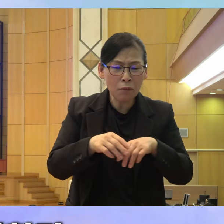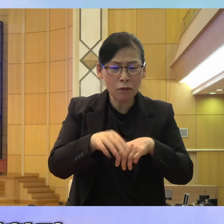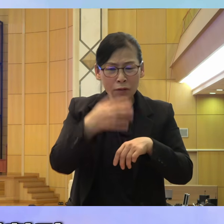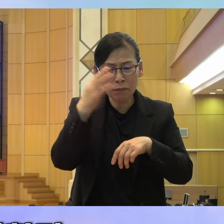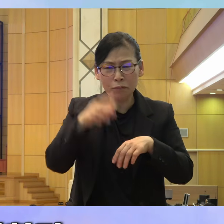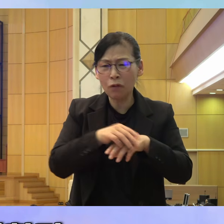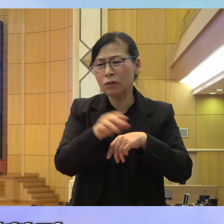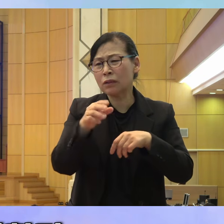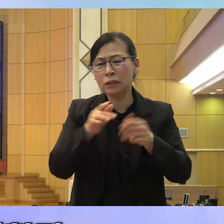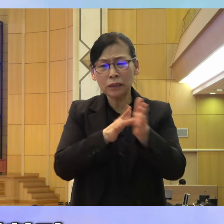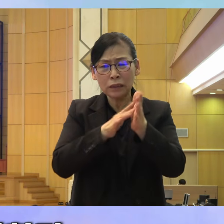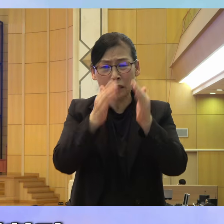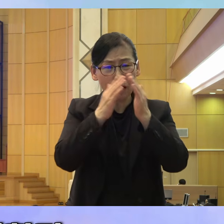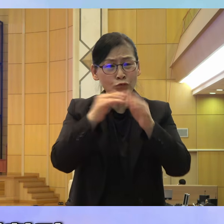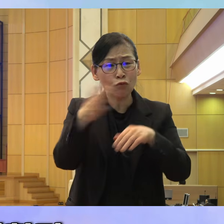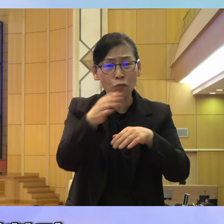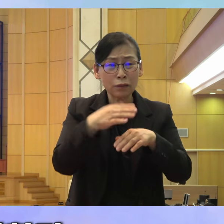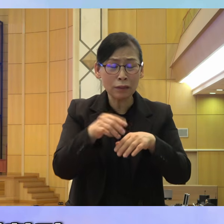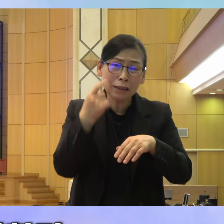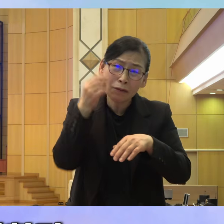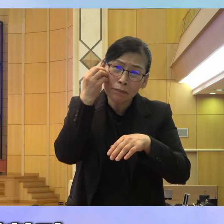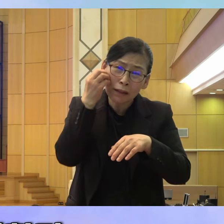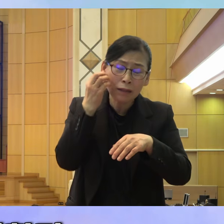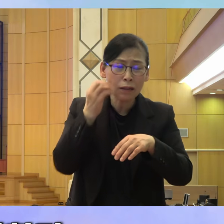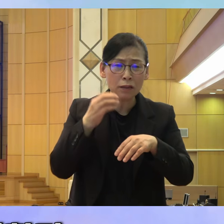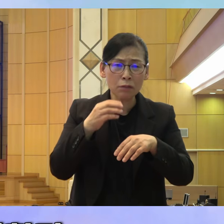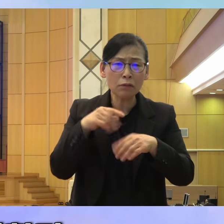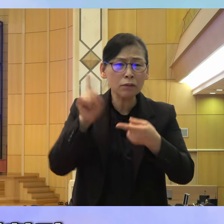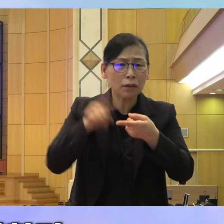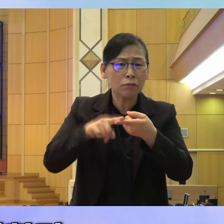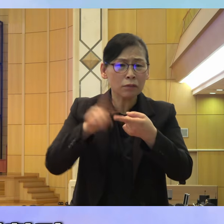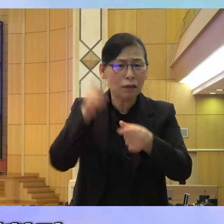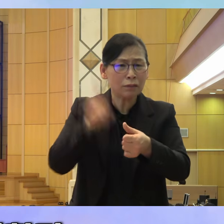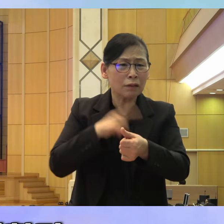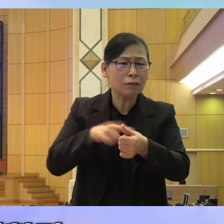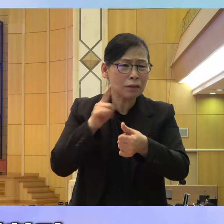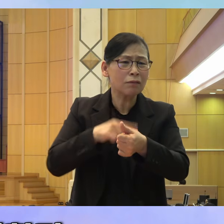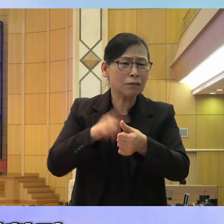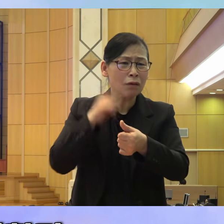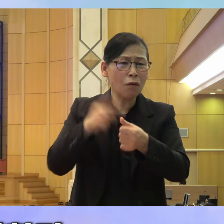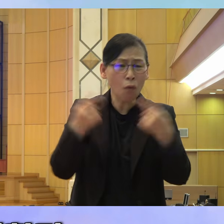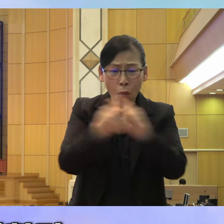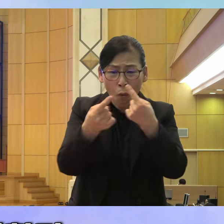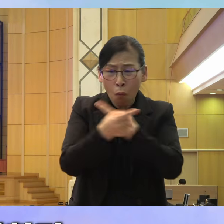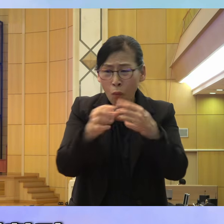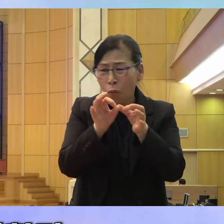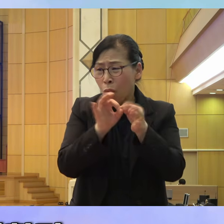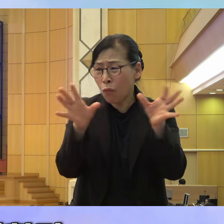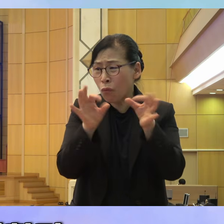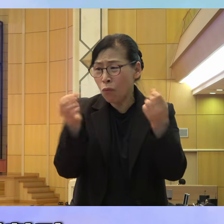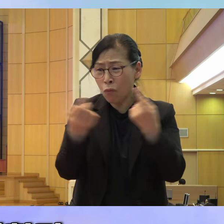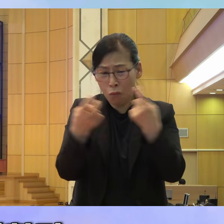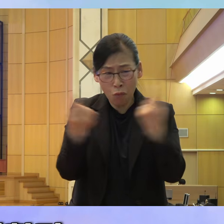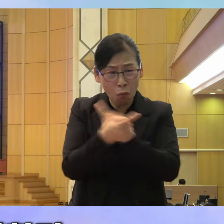면소재지는 가야 약국 하나 있을까 말까 그런 시절인데, 그러니까 고칠 수가 없으니까